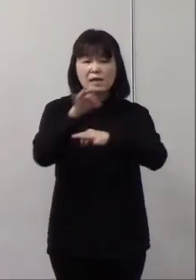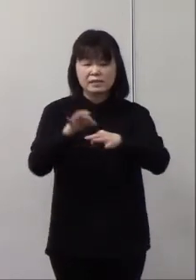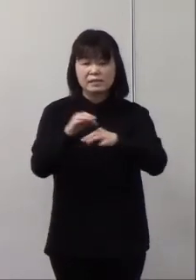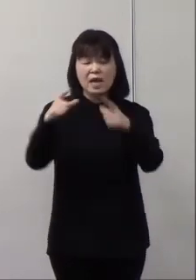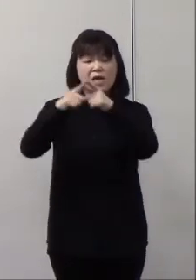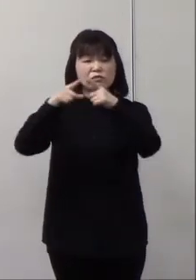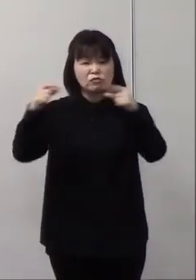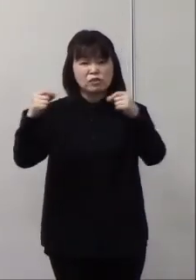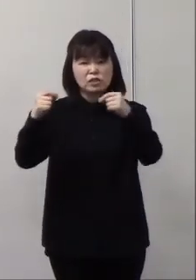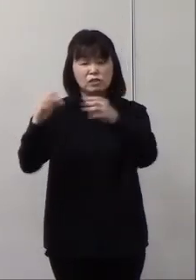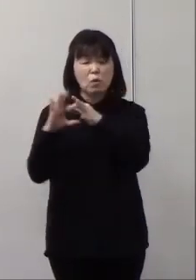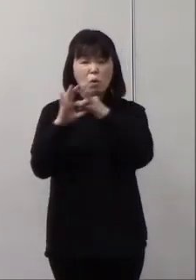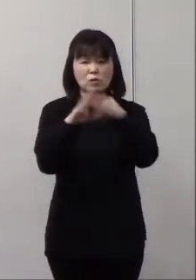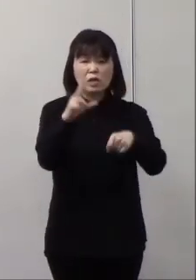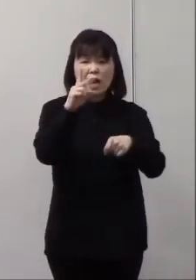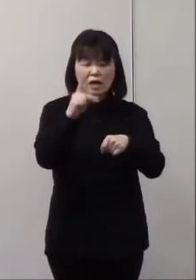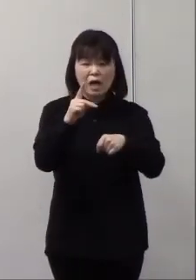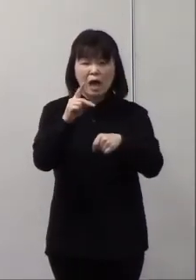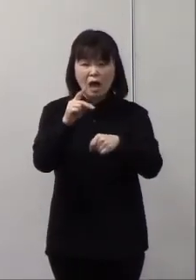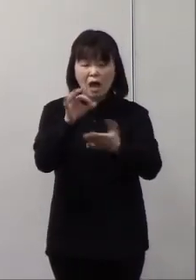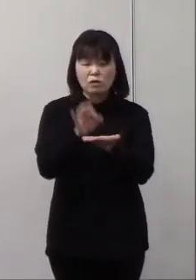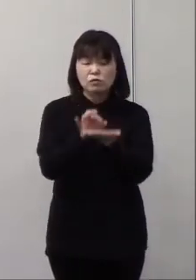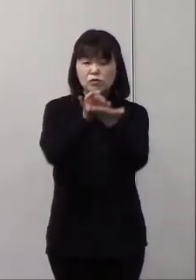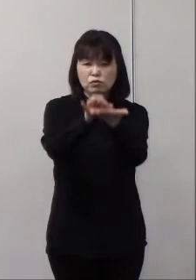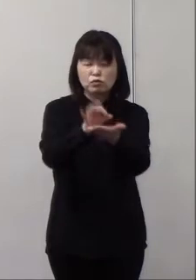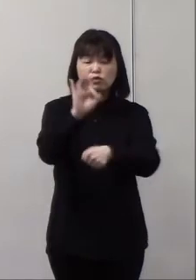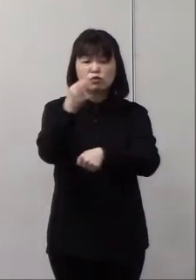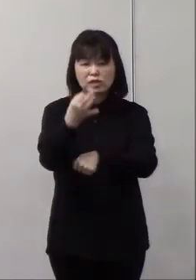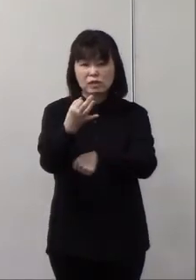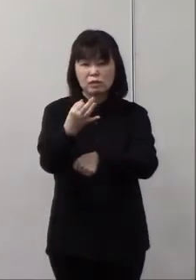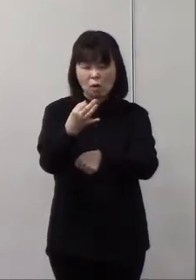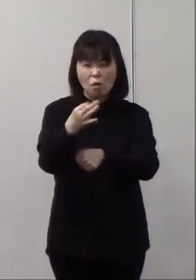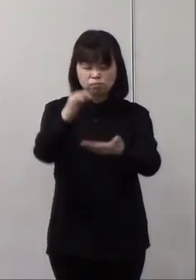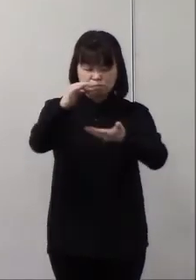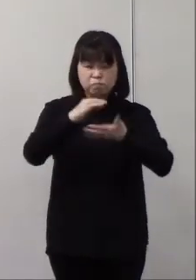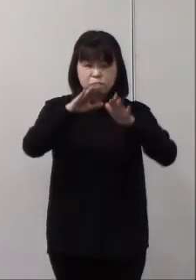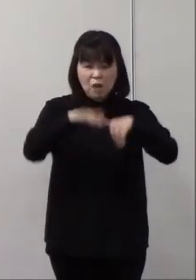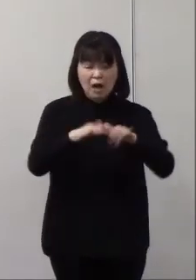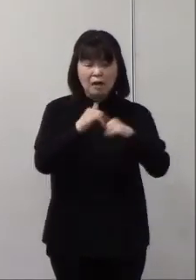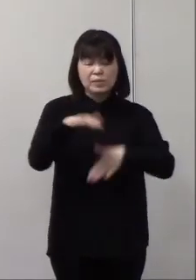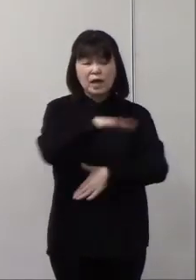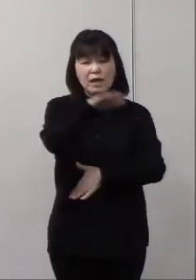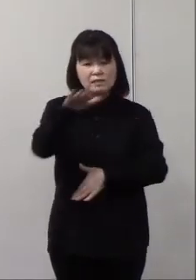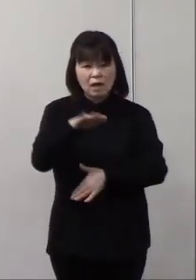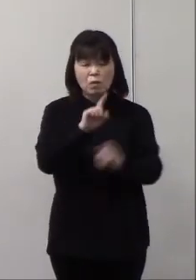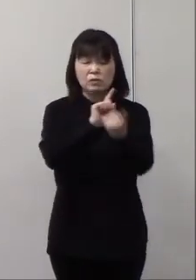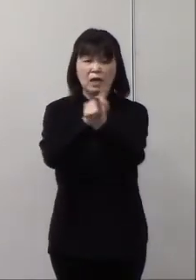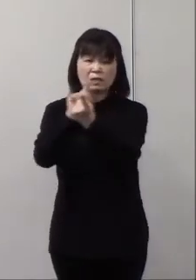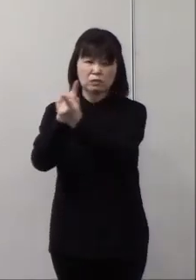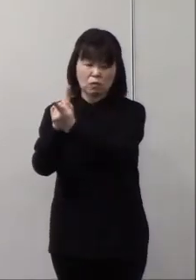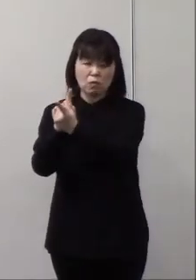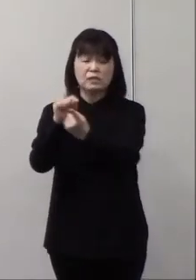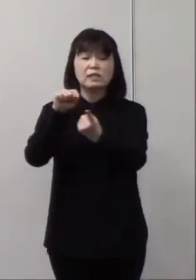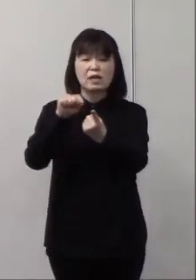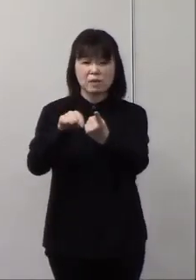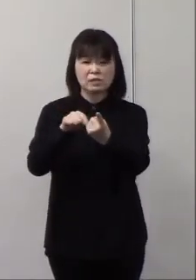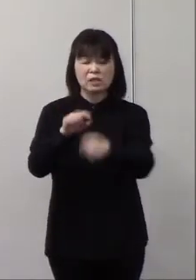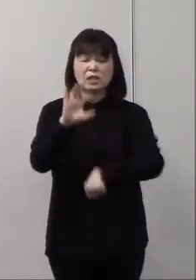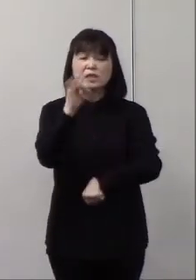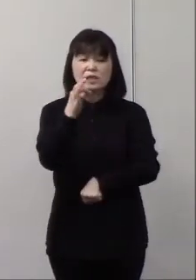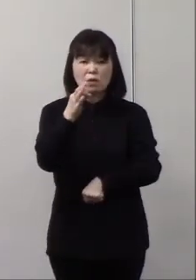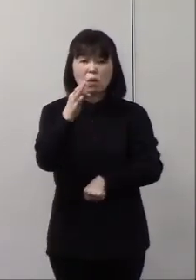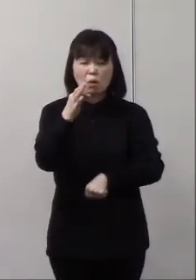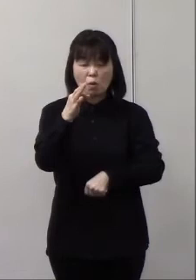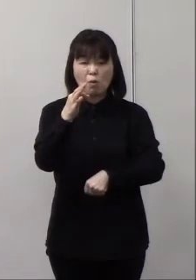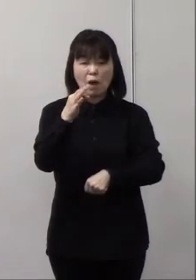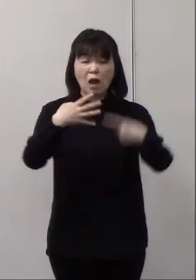の、受給者等を対象としていると。で、補助率としては4分の3以内で1事業あた